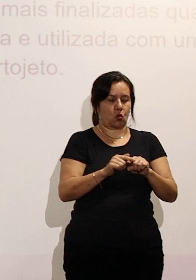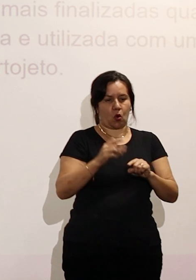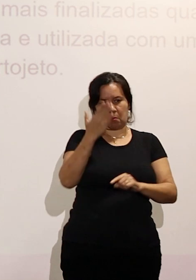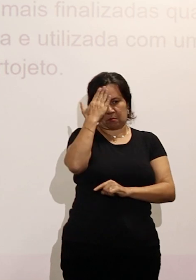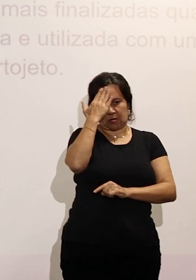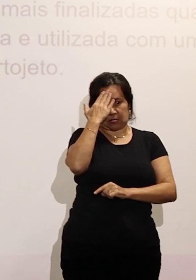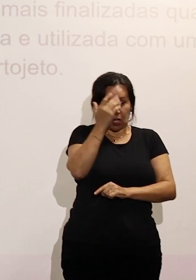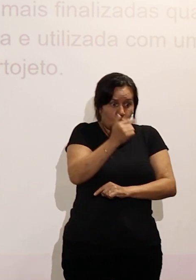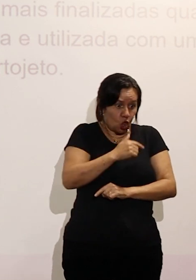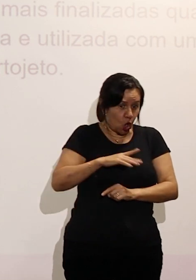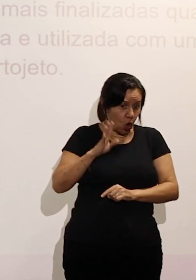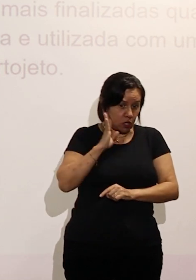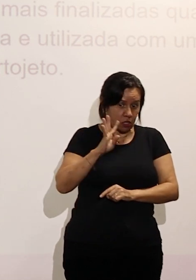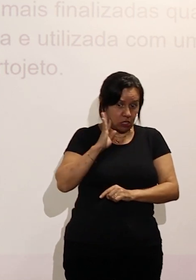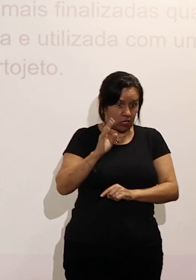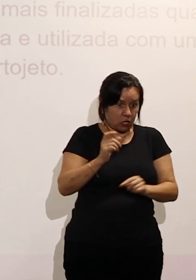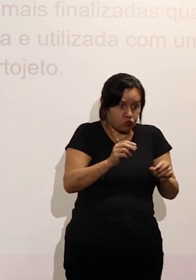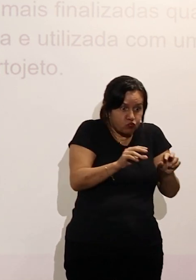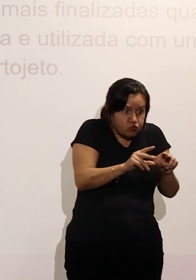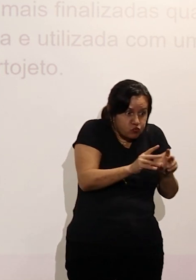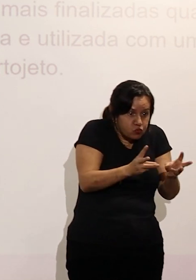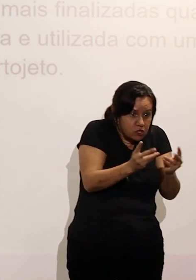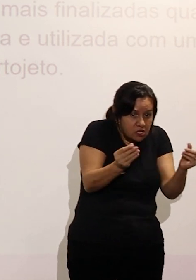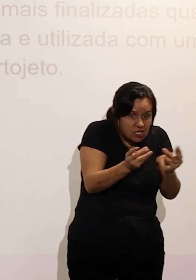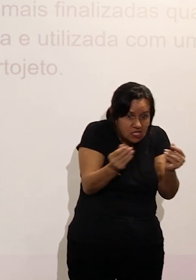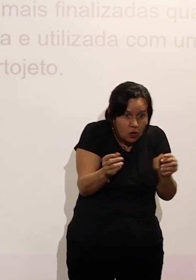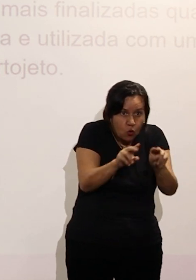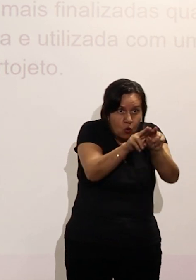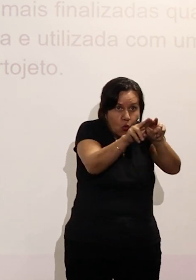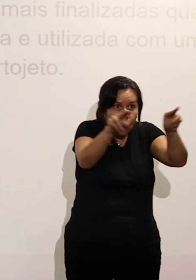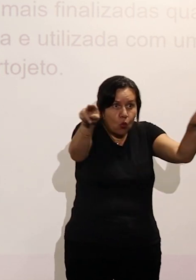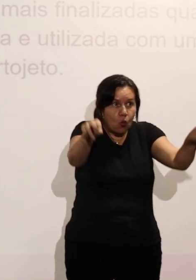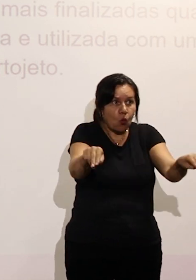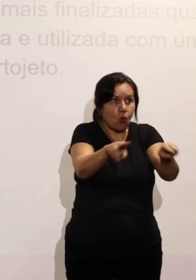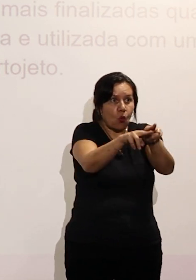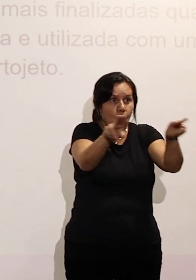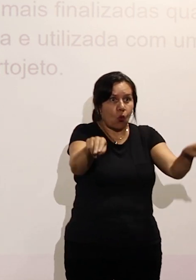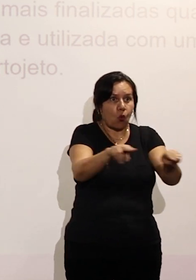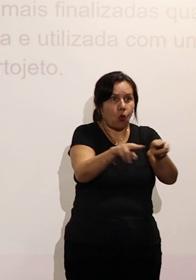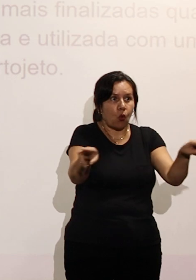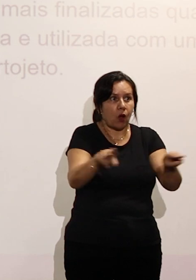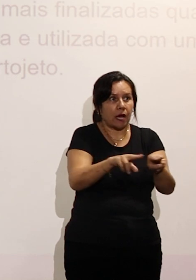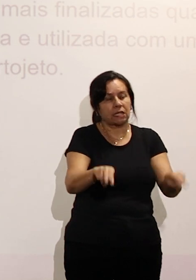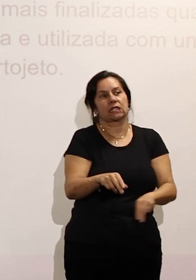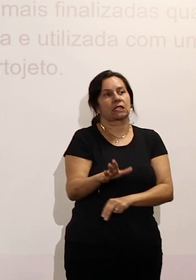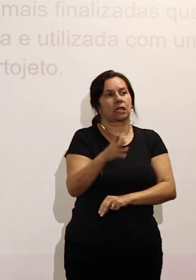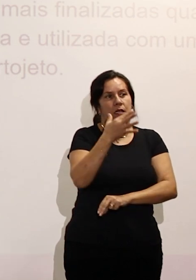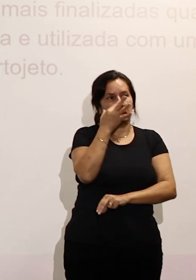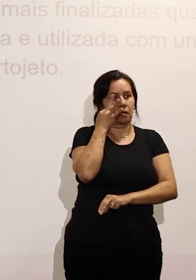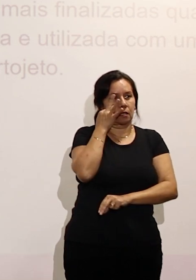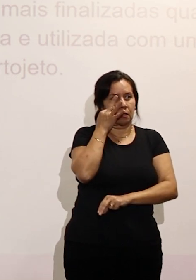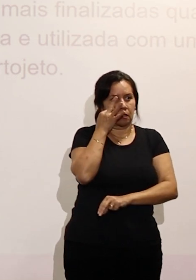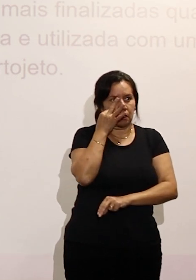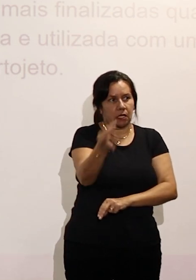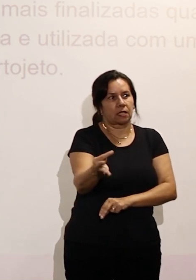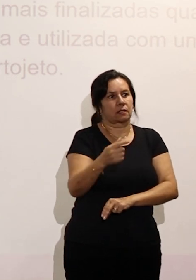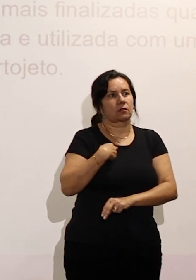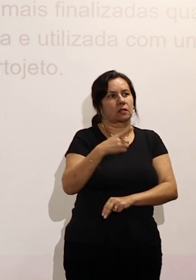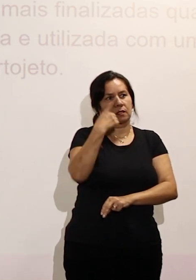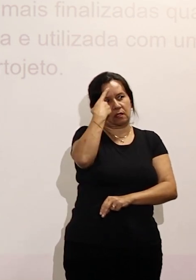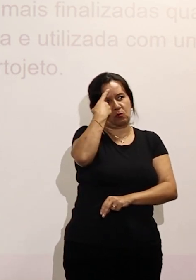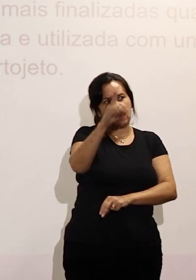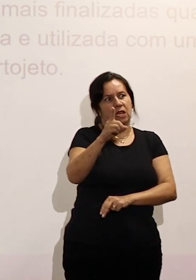campo de futebol é uma coisa assim, que tem muito detalhe, porque você tem uma arquibancada. E é interessante que você dê uma ideia, mesmo que você está